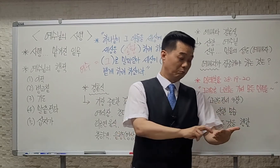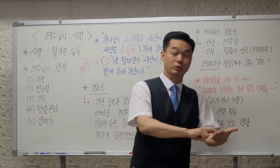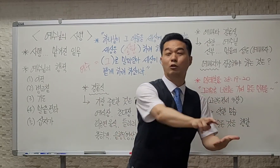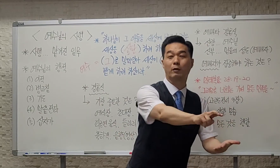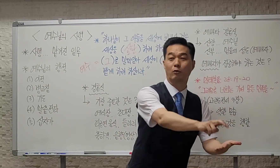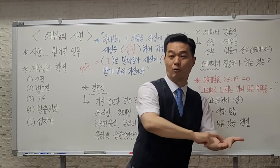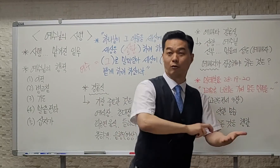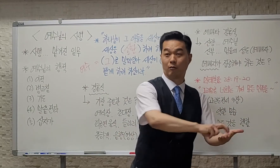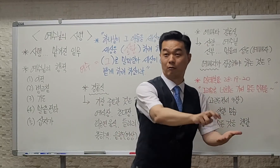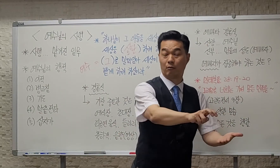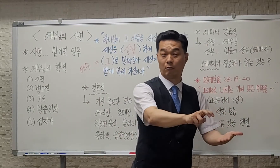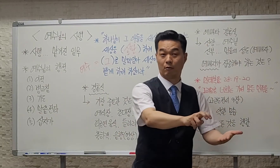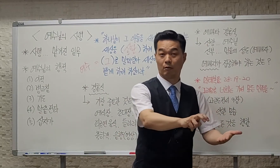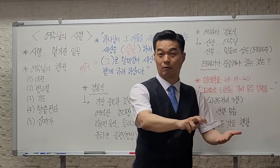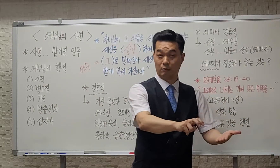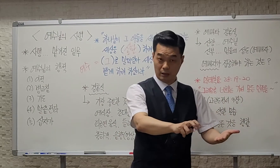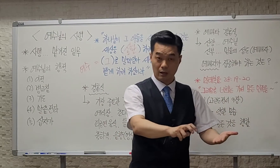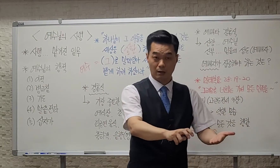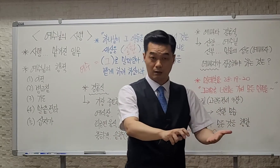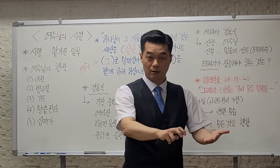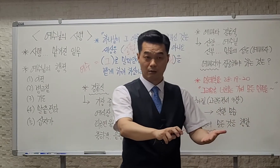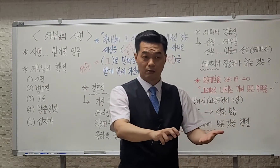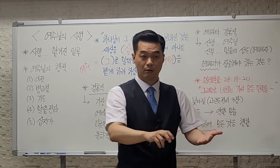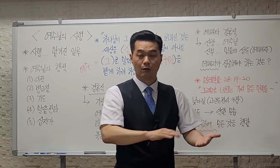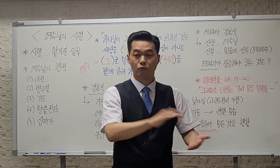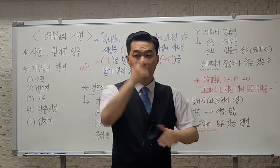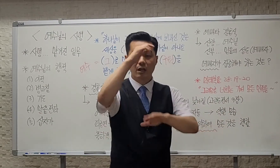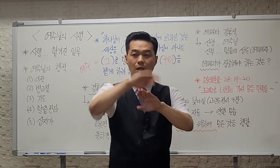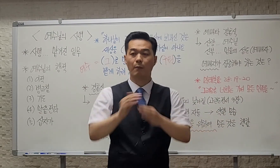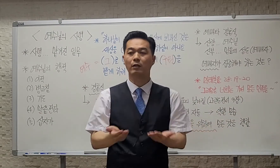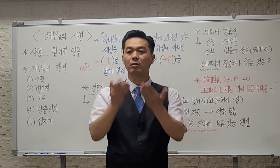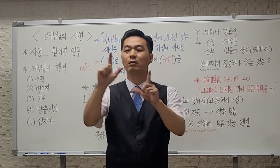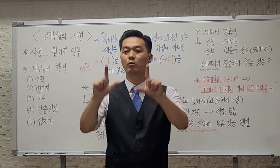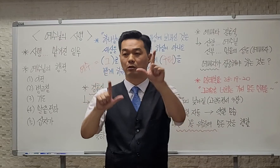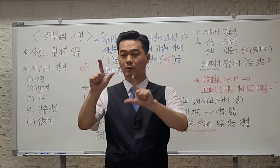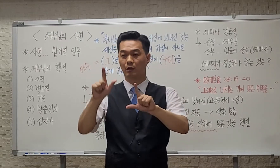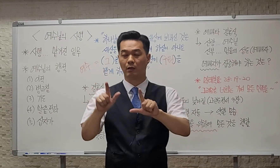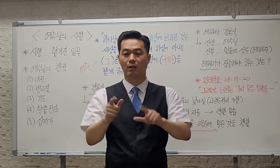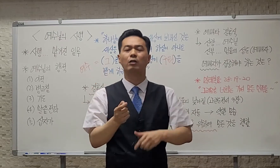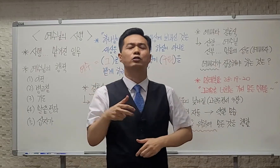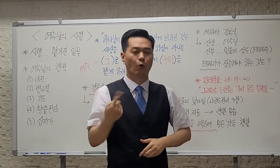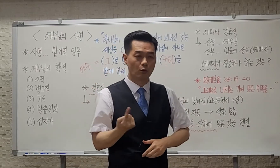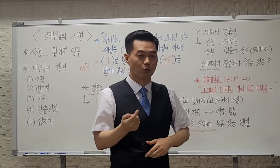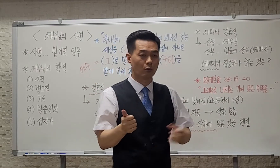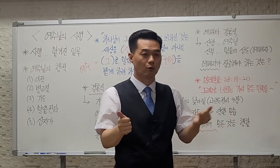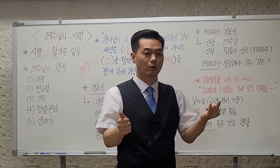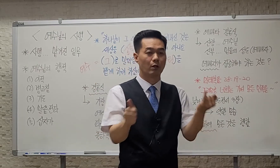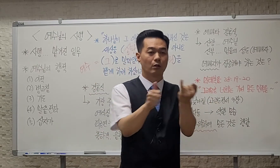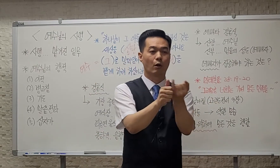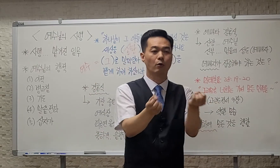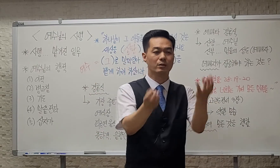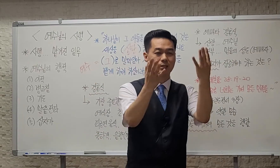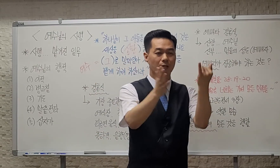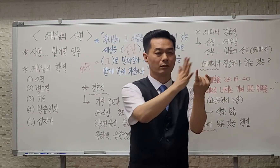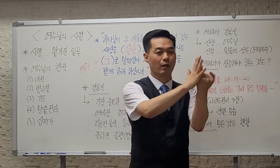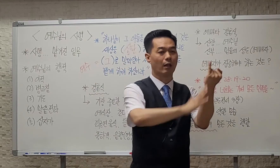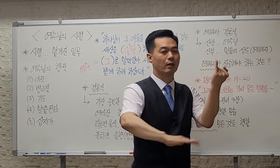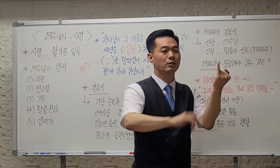문자도 받고. 왜? 우리의 예배 드리는 모습이 적어도 결혼식에서의